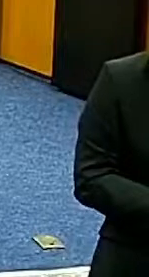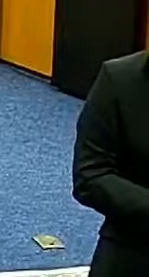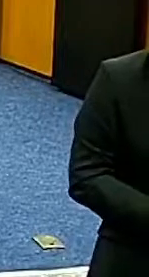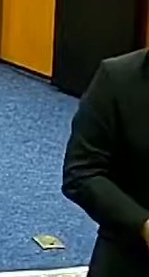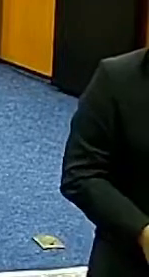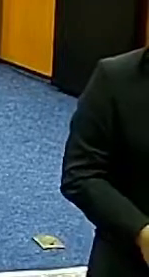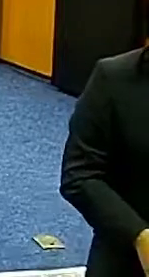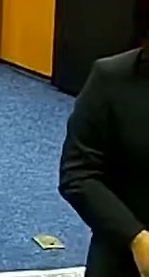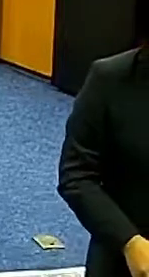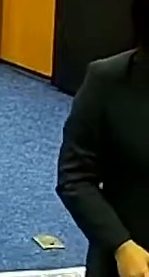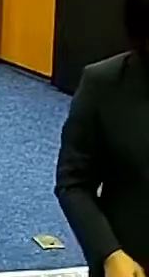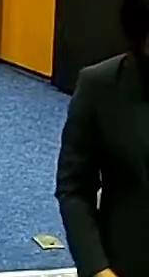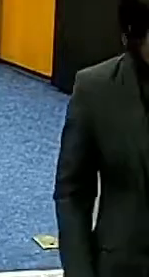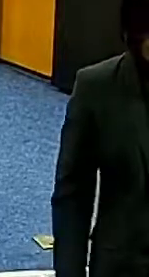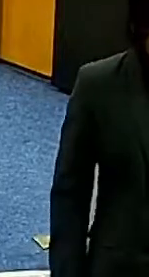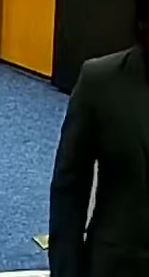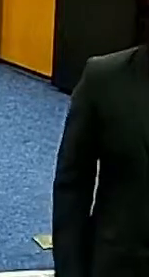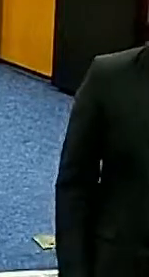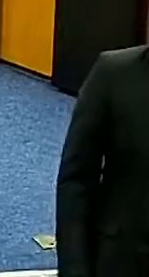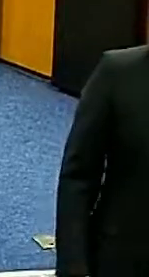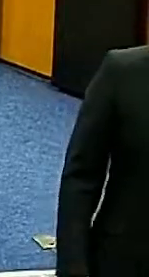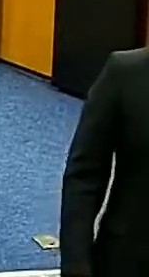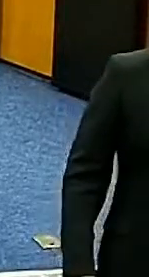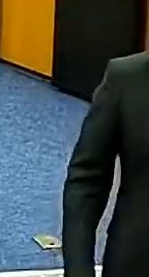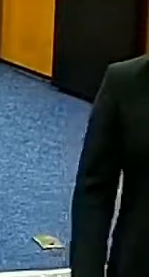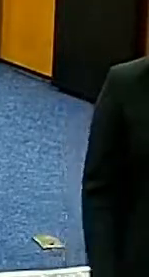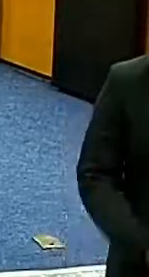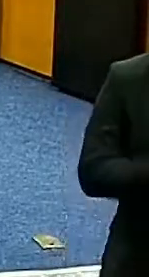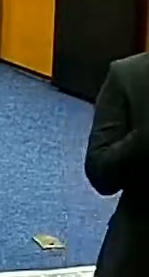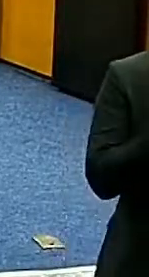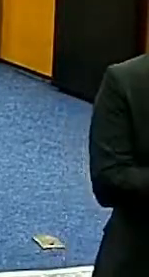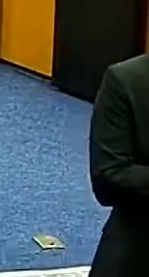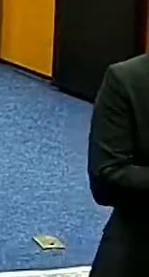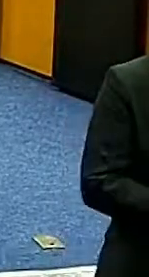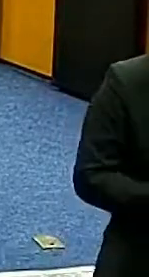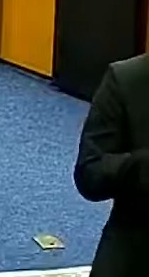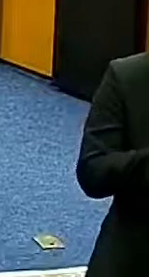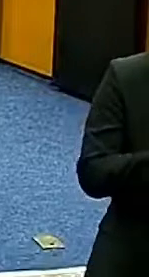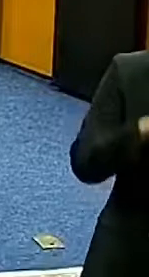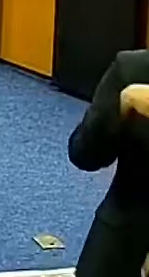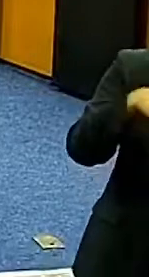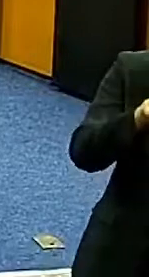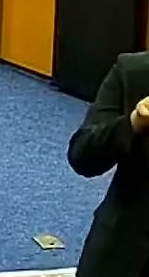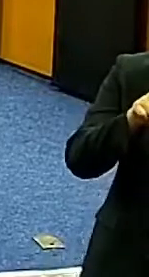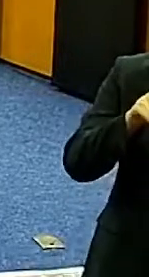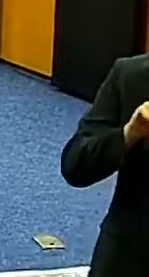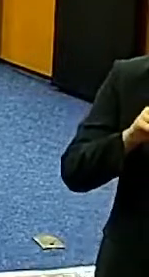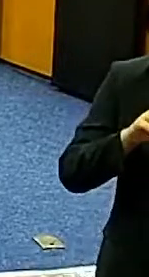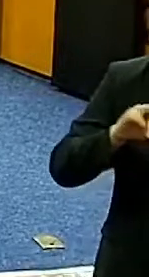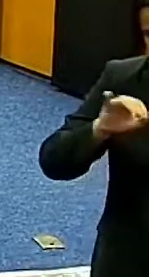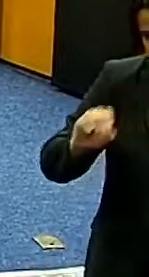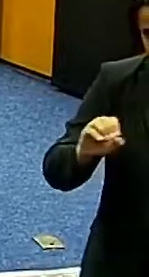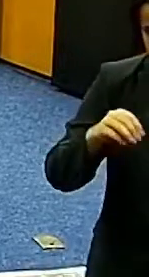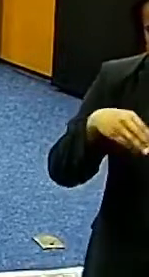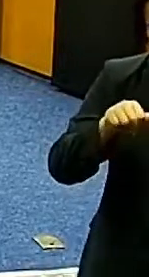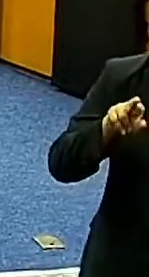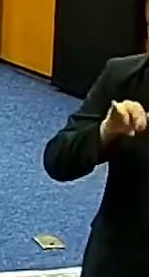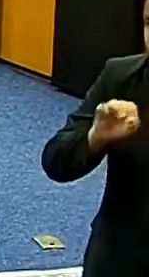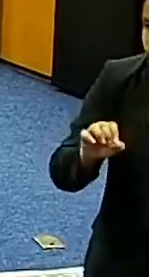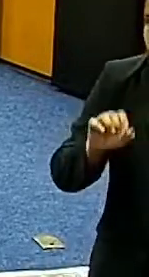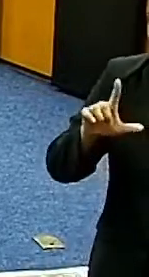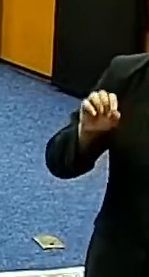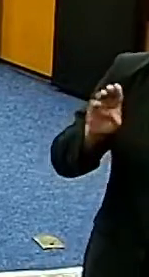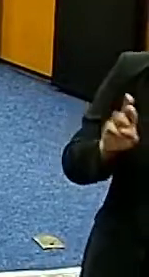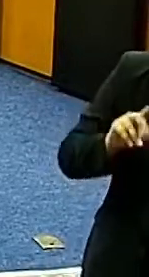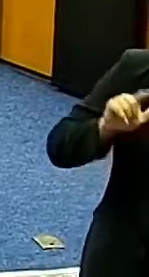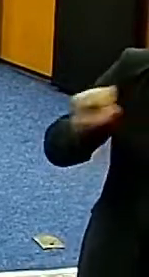Rodrigo Maia Muito obrigado também Dr Mário Lobão nosso diretor e